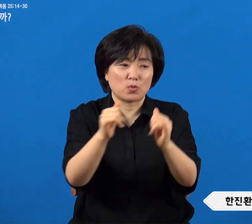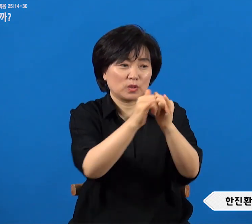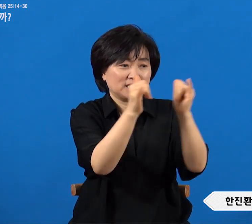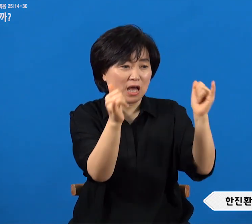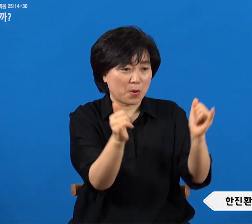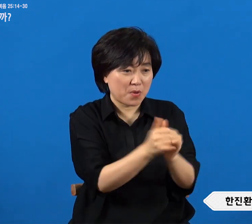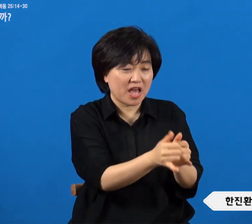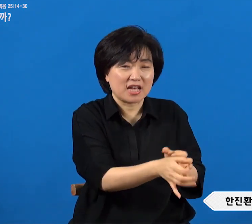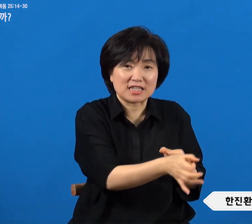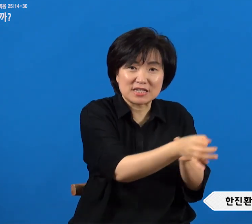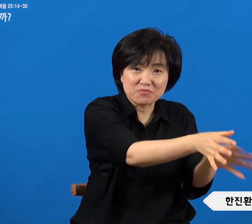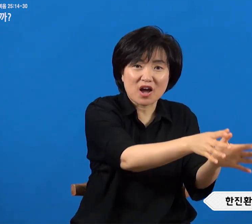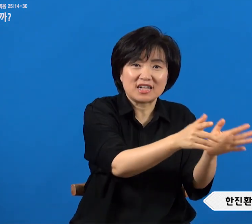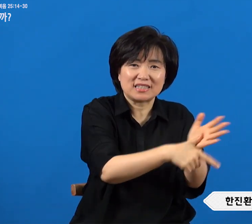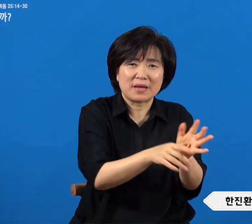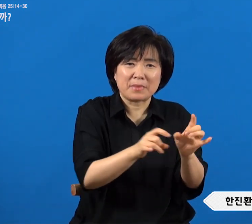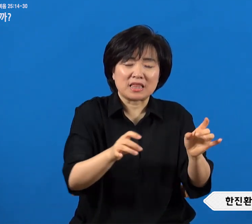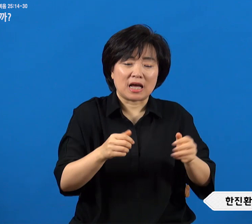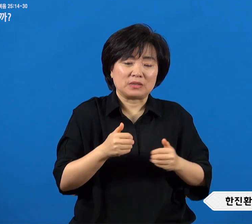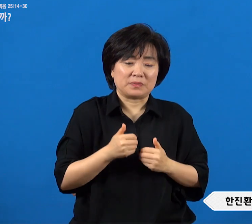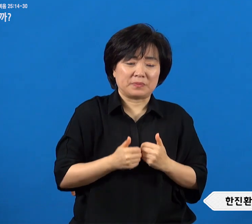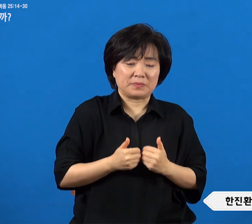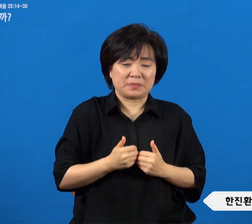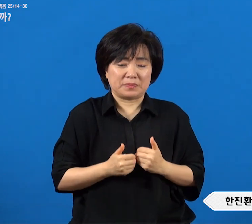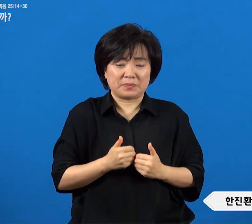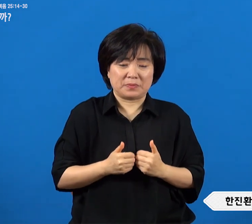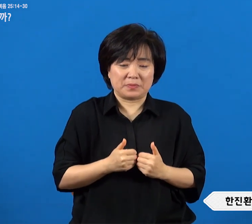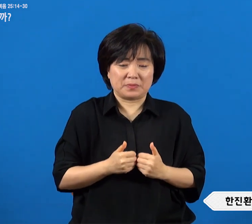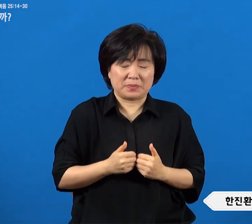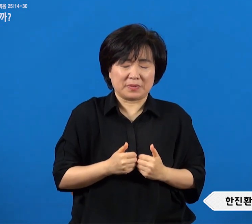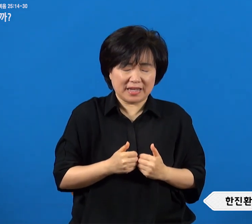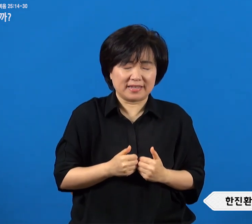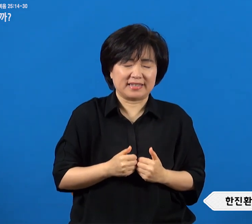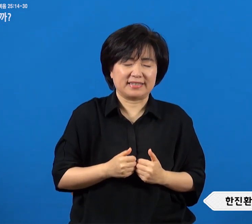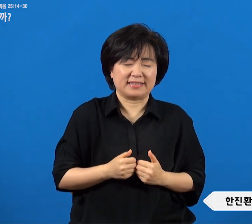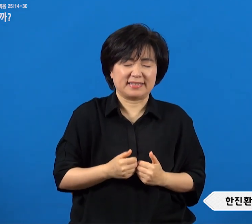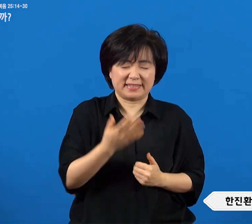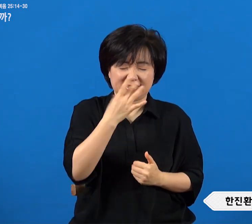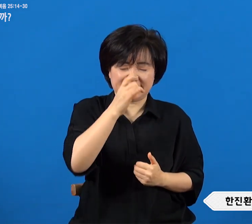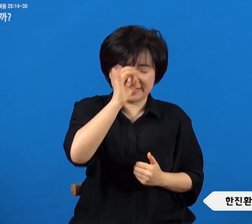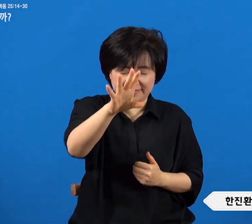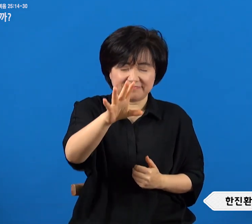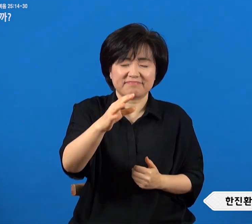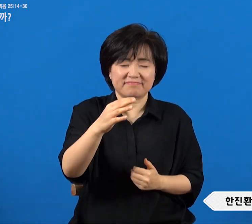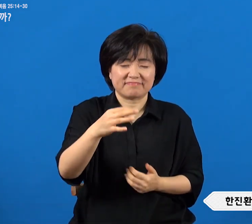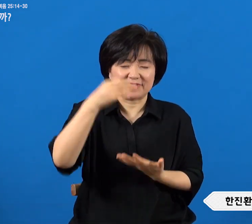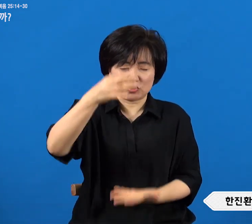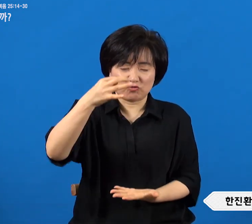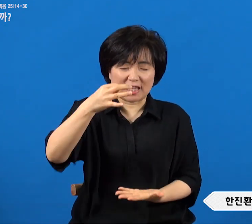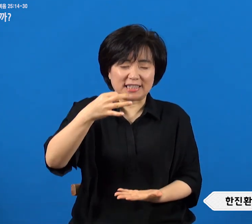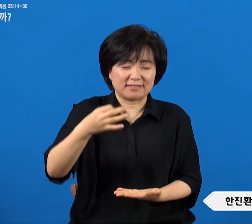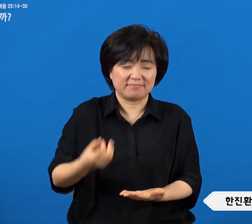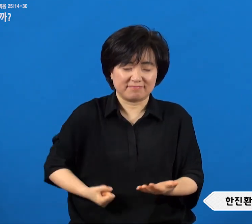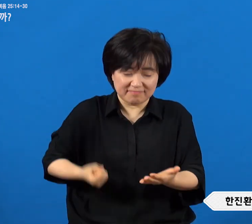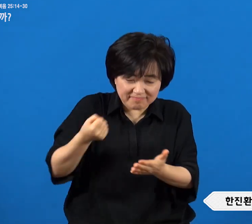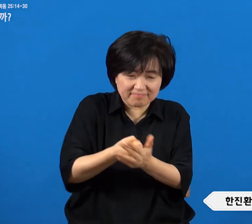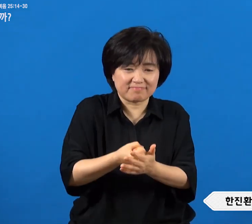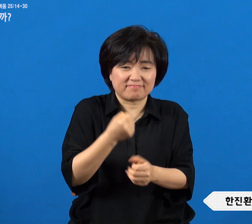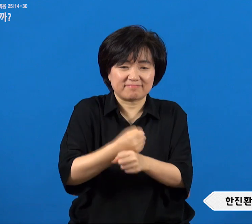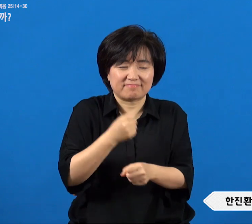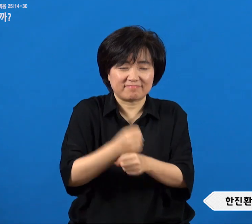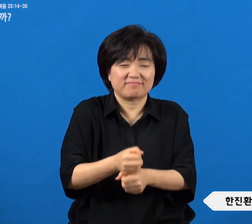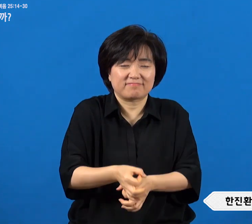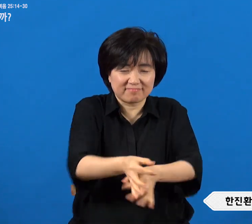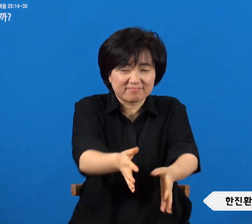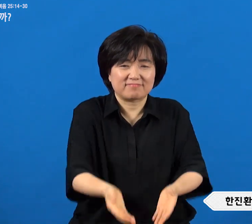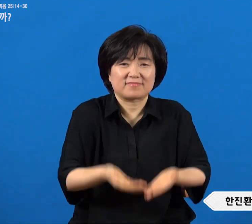사회기관에 기부를 하고 할 때마다 갈등이 있었는데 이제 유산 이제 안 남기겠다 결정을 하고 나니까 뭐 이왕 안 남기는